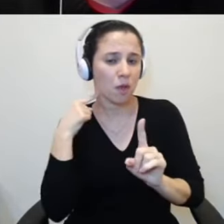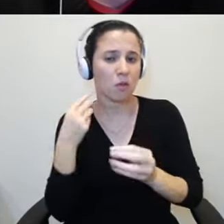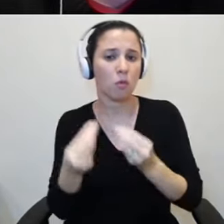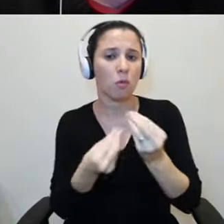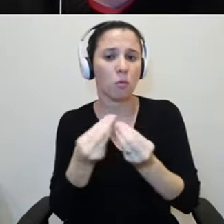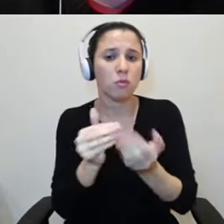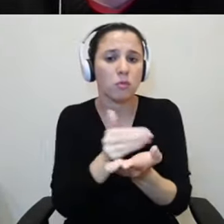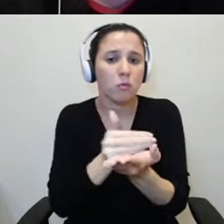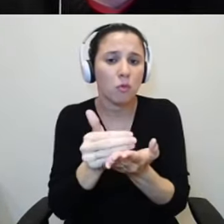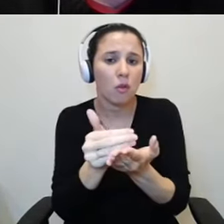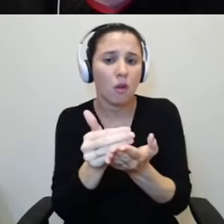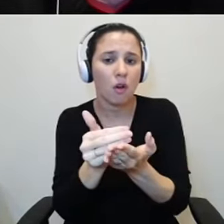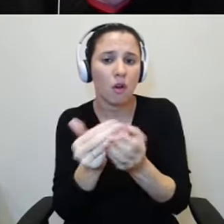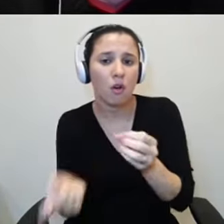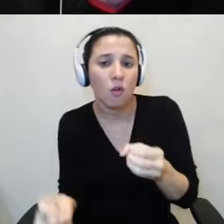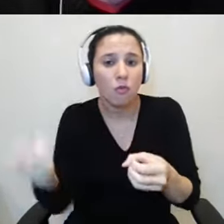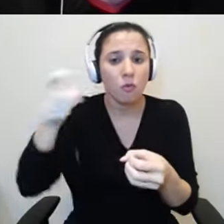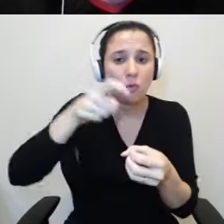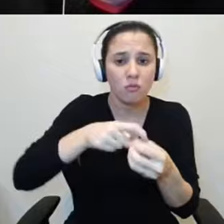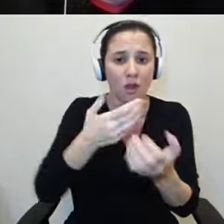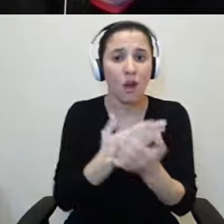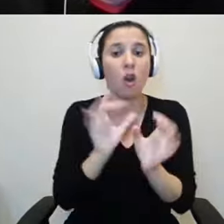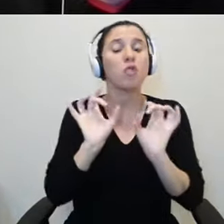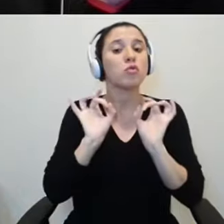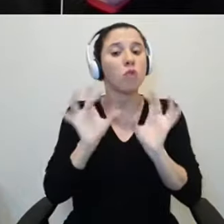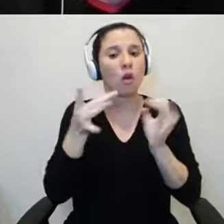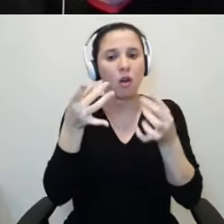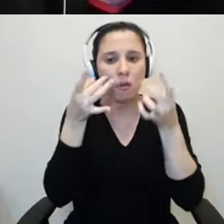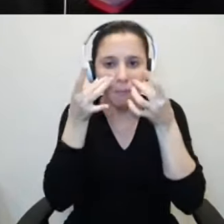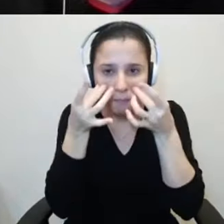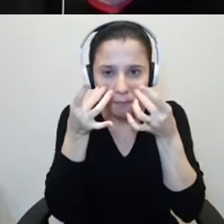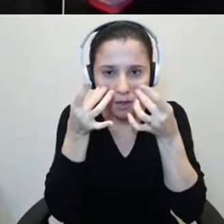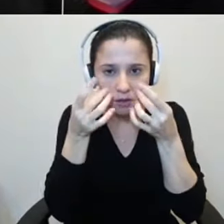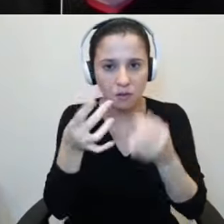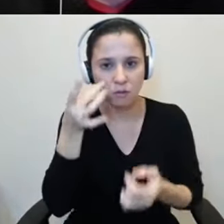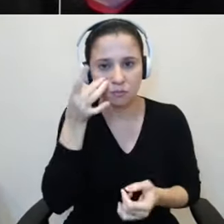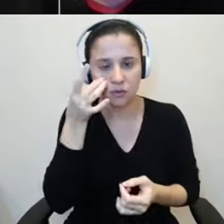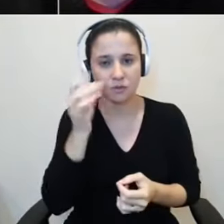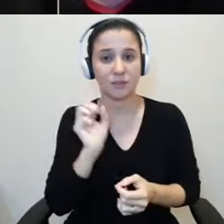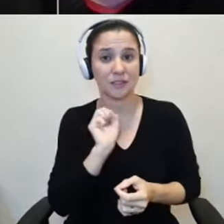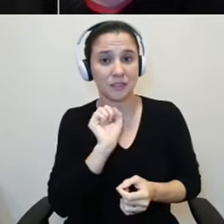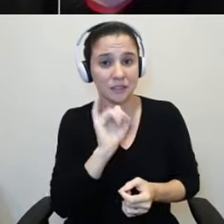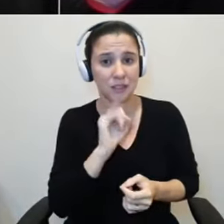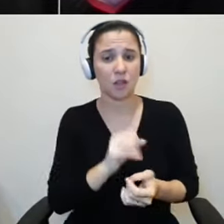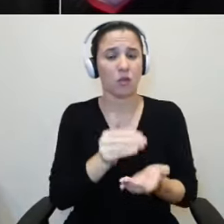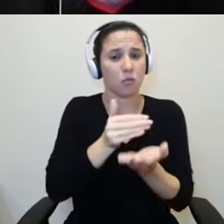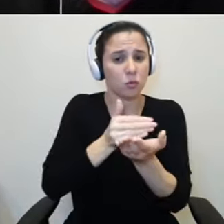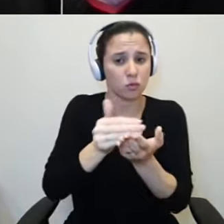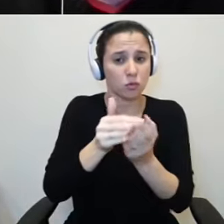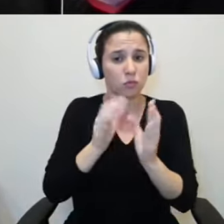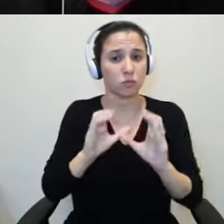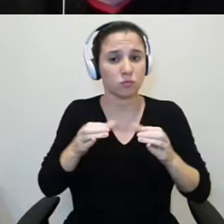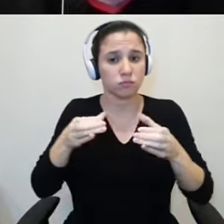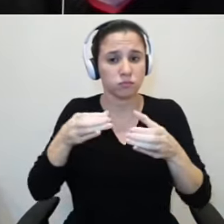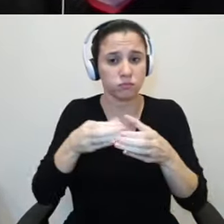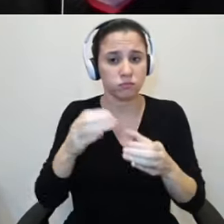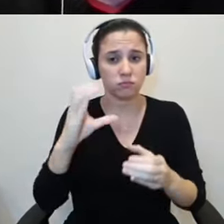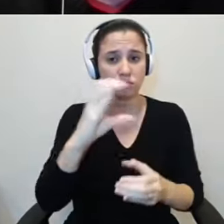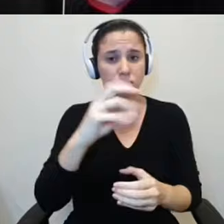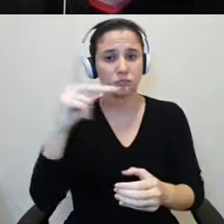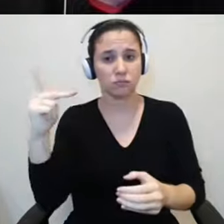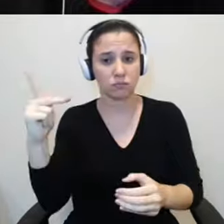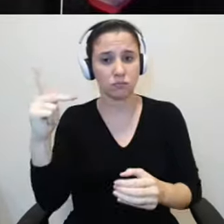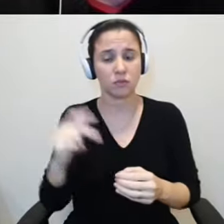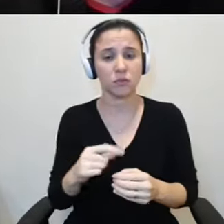maneira presencial. Então, quando isso foi apresentado para os campos e tudo mais, houve, vamos dizer assim, uma